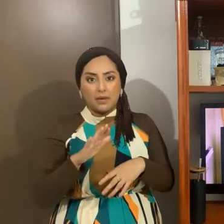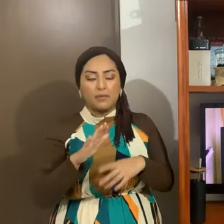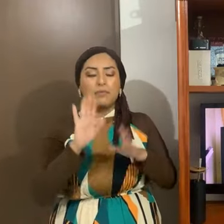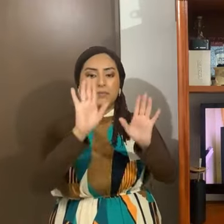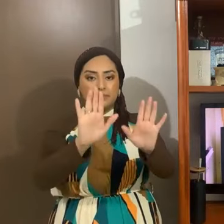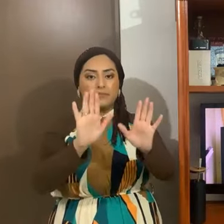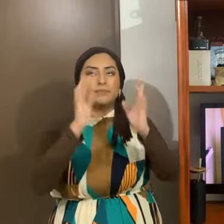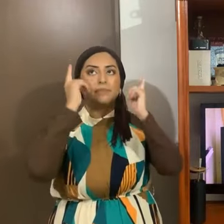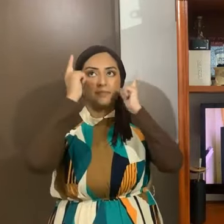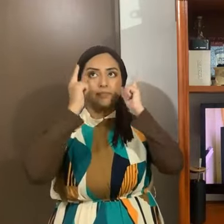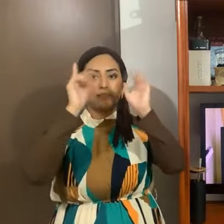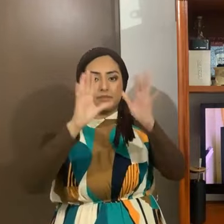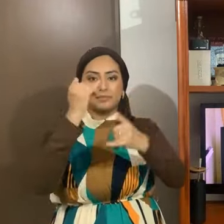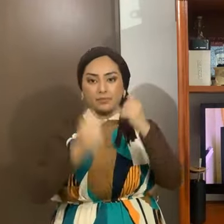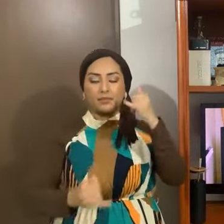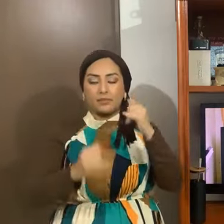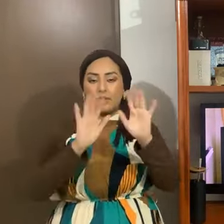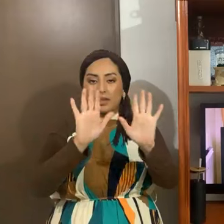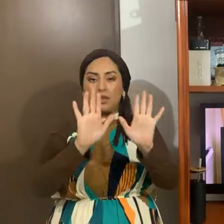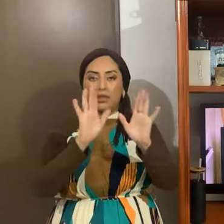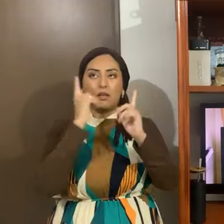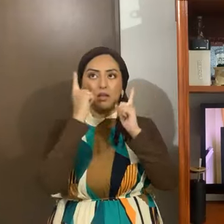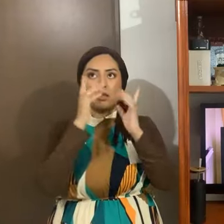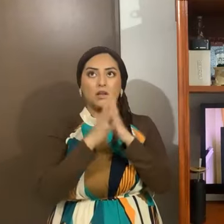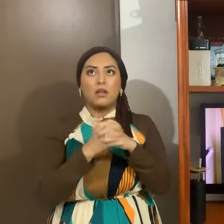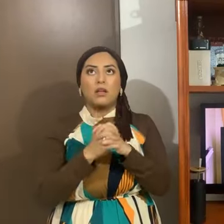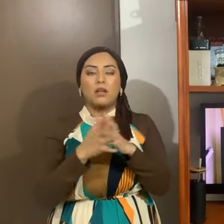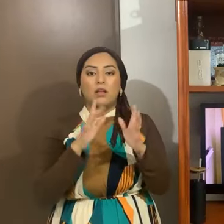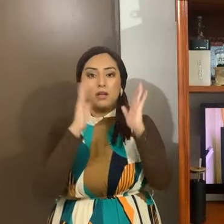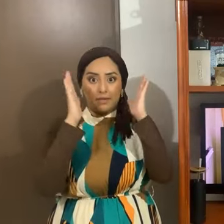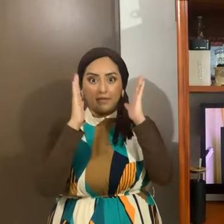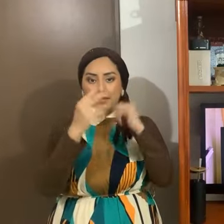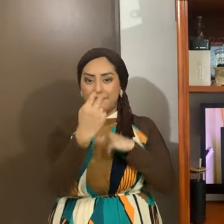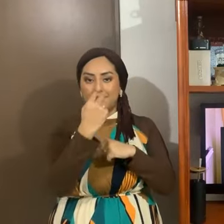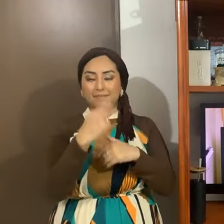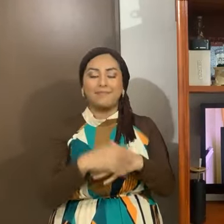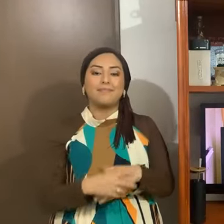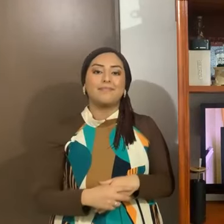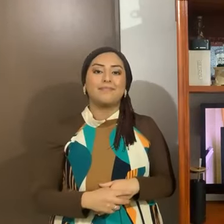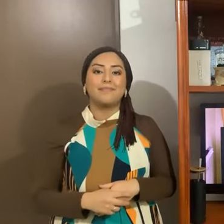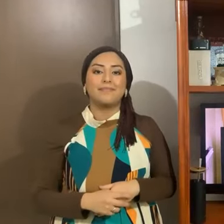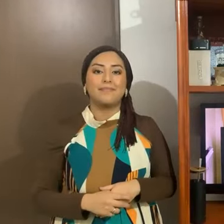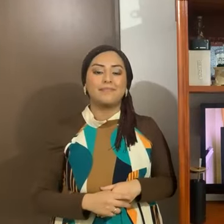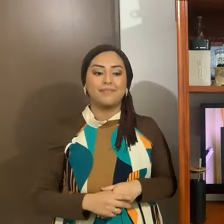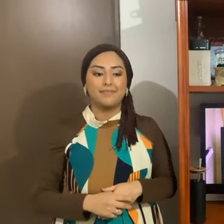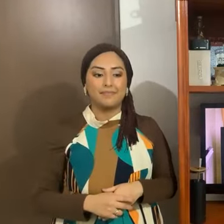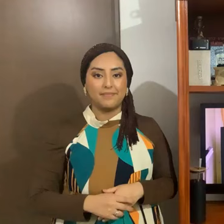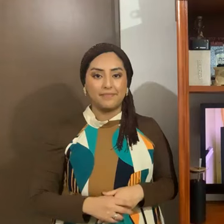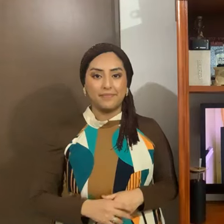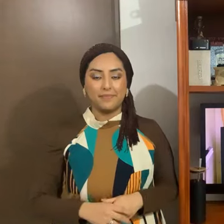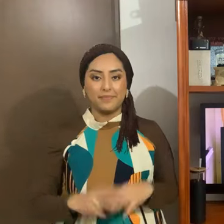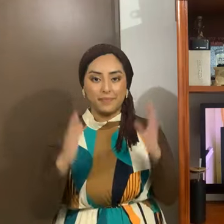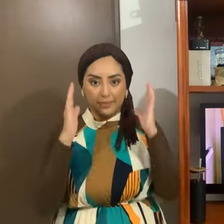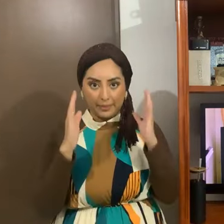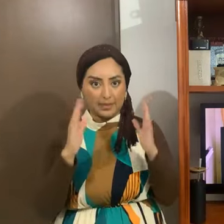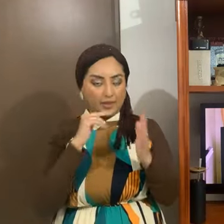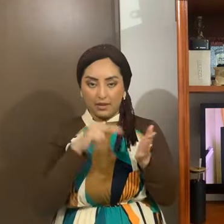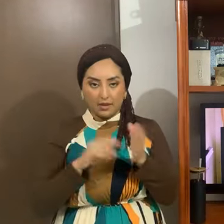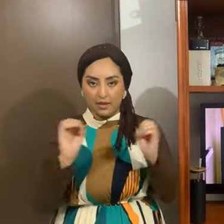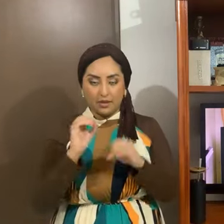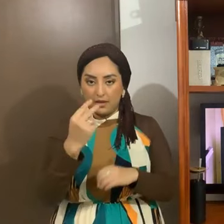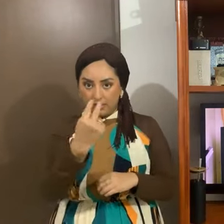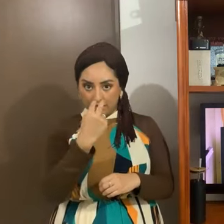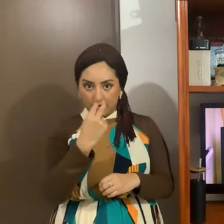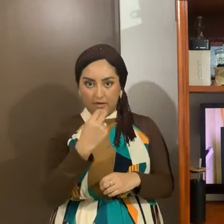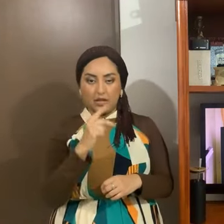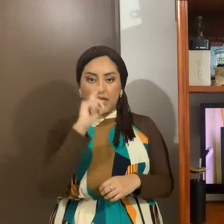a pensar. Vamos a terminar con esto. Yo les pido que pongan atención, permítanme el privilegio de su atención, no anoten